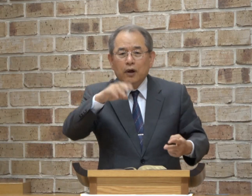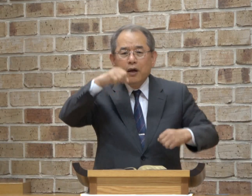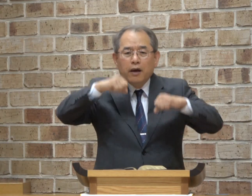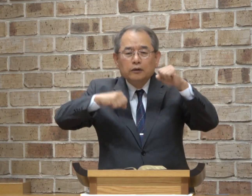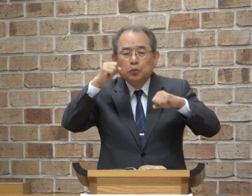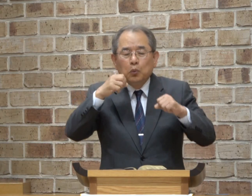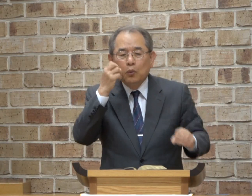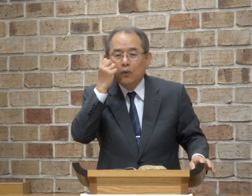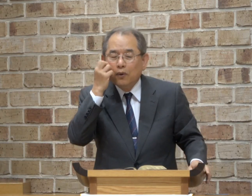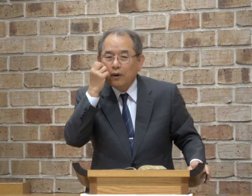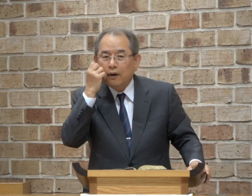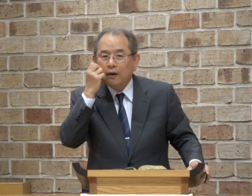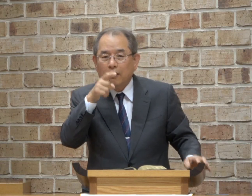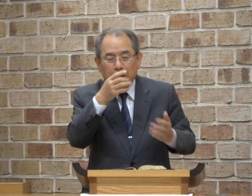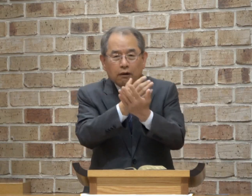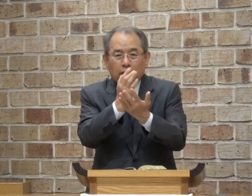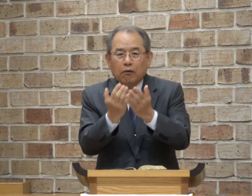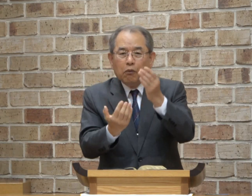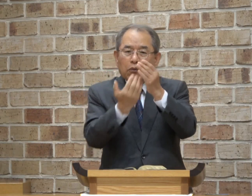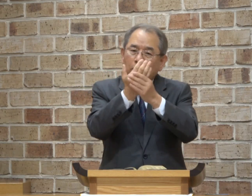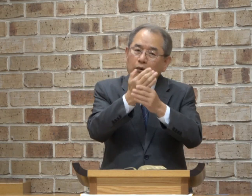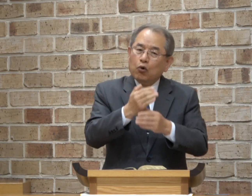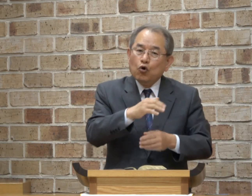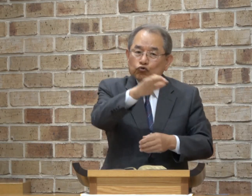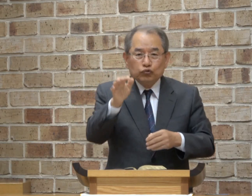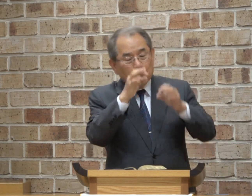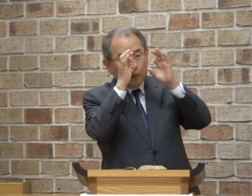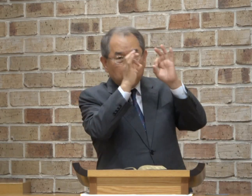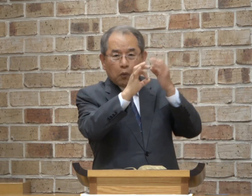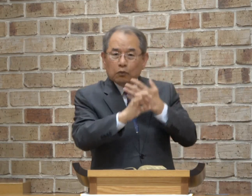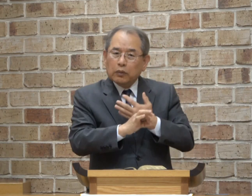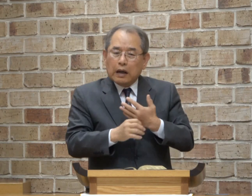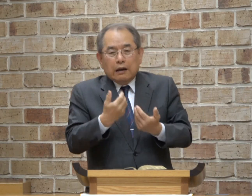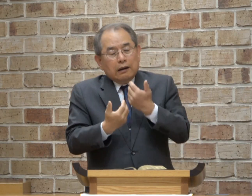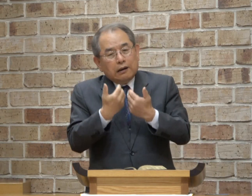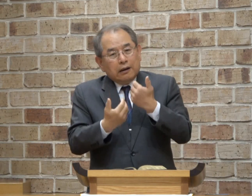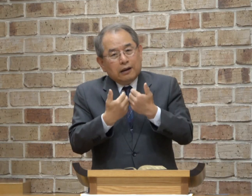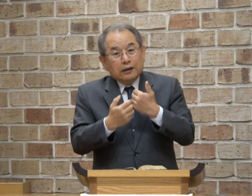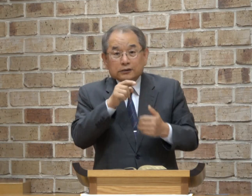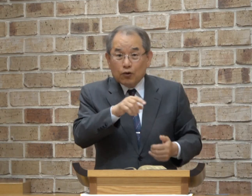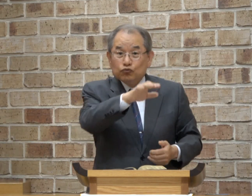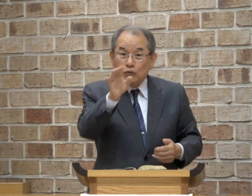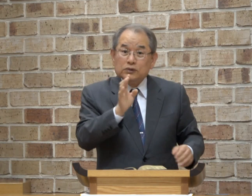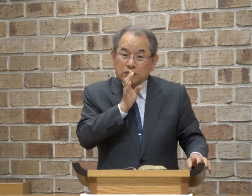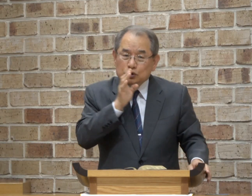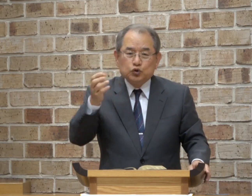기도가 더 쓰러지고 뭐 여러 가지가 우리가 볼 때는